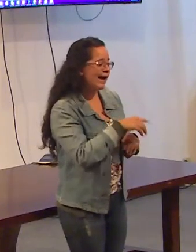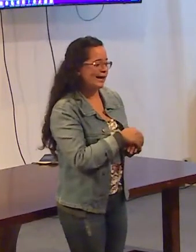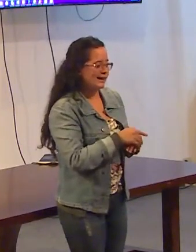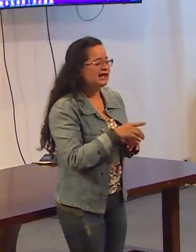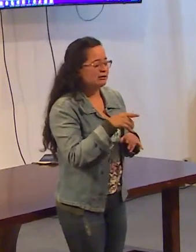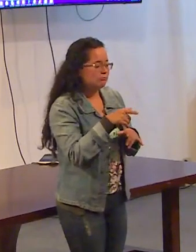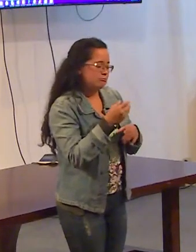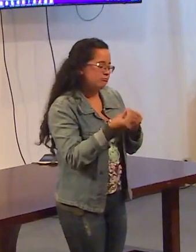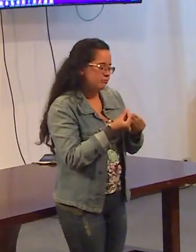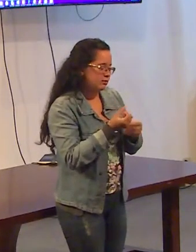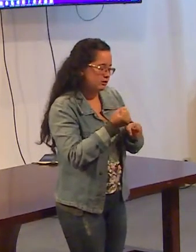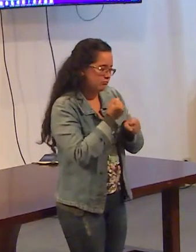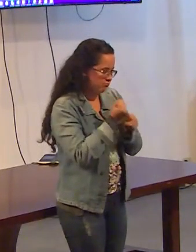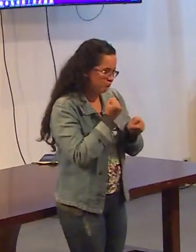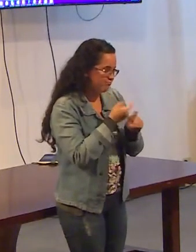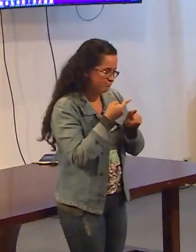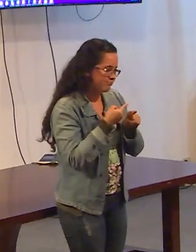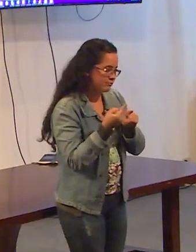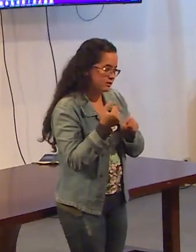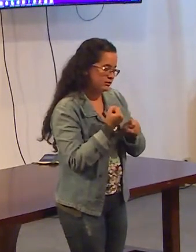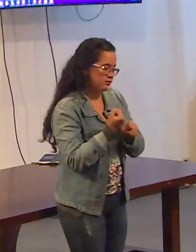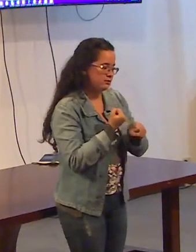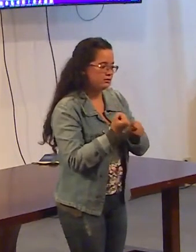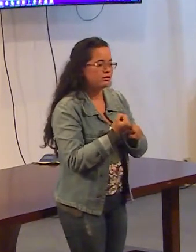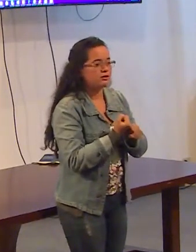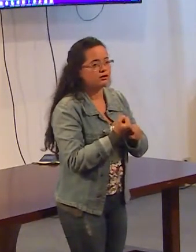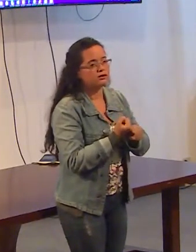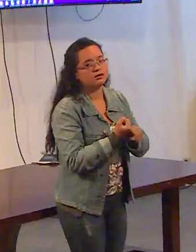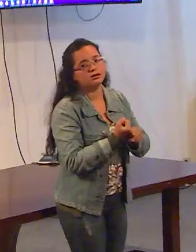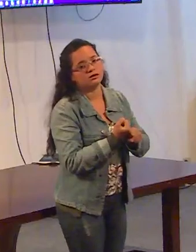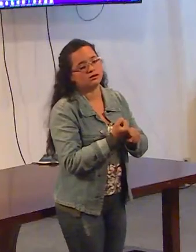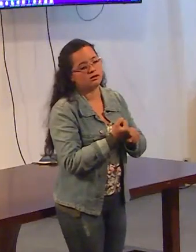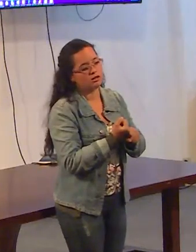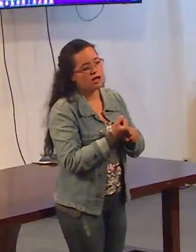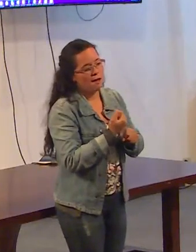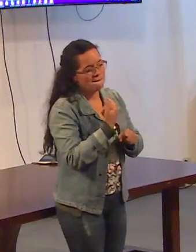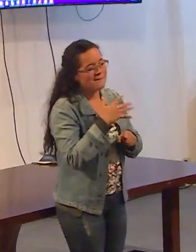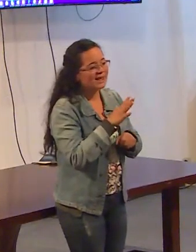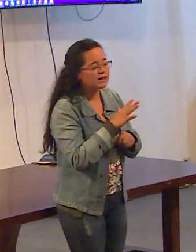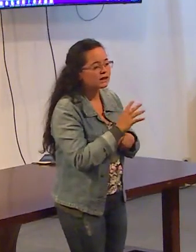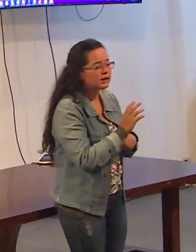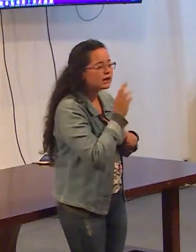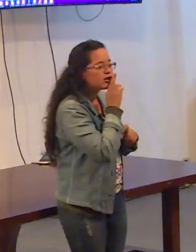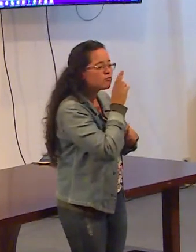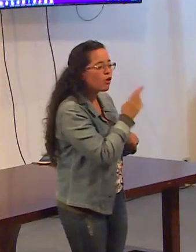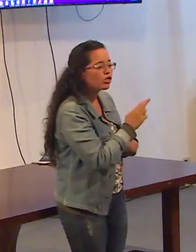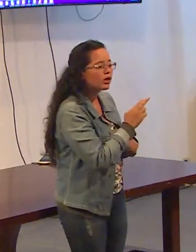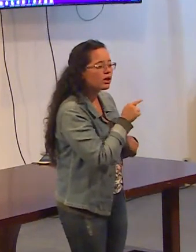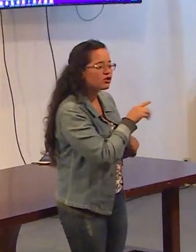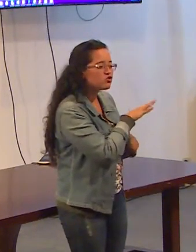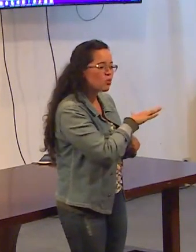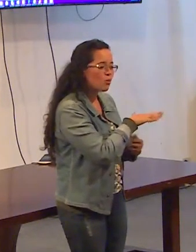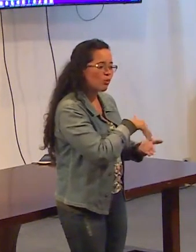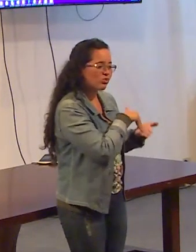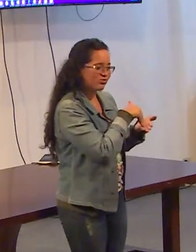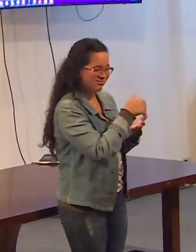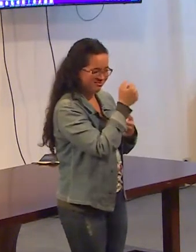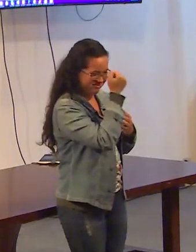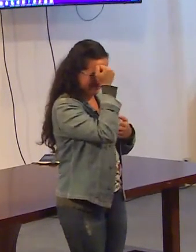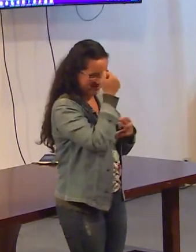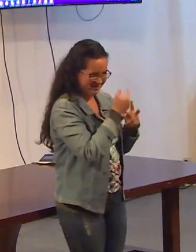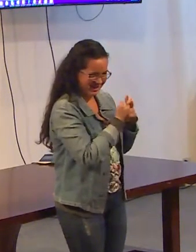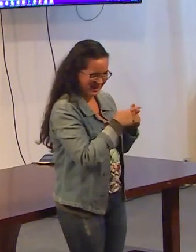varios trabajos, los cuales pues respondían a esos cánones estéticos que tenía ella. Y si